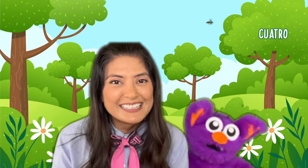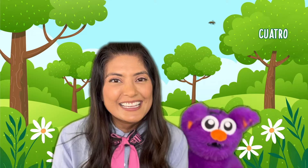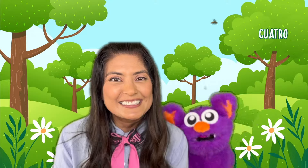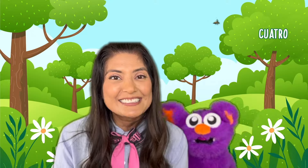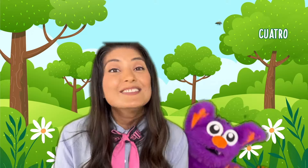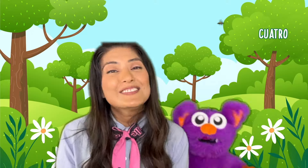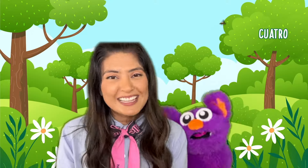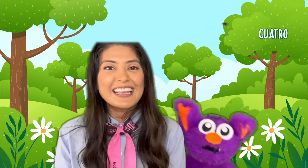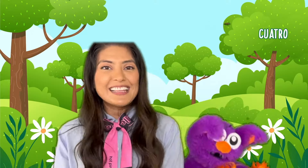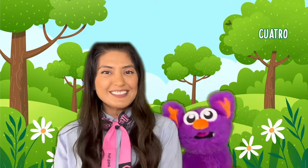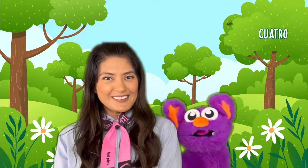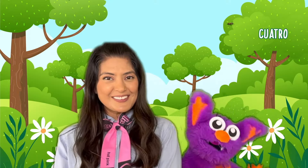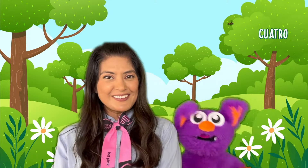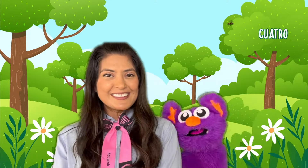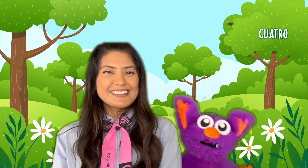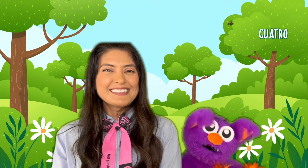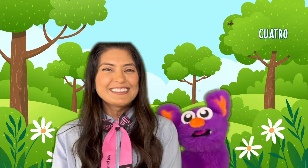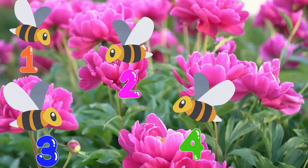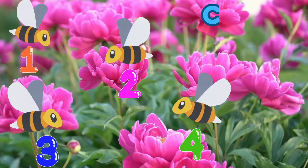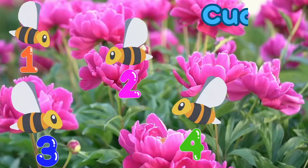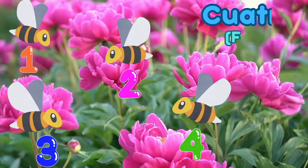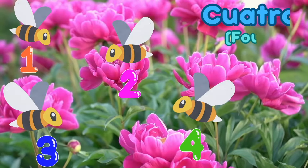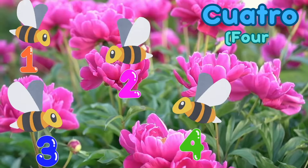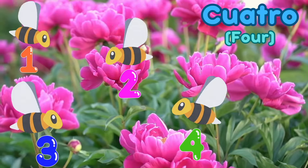abejitas! ¡Cuatro abejitas!